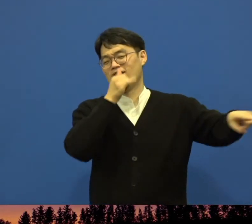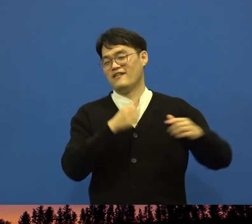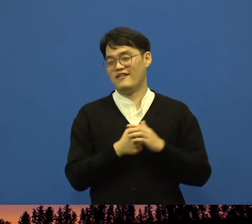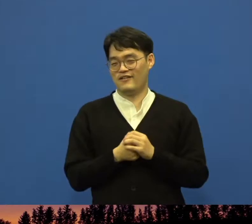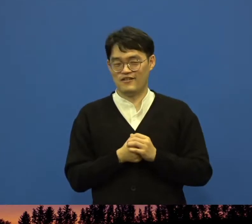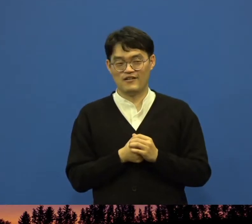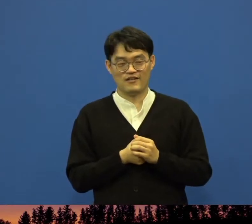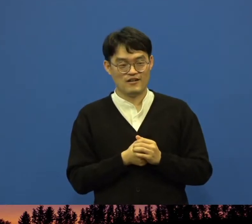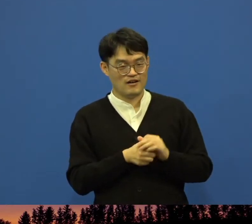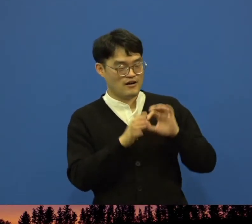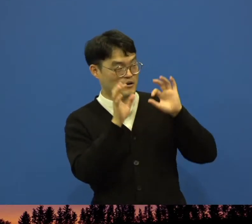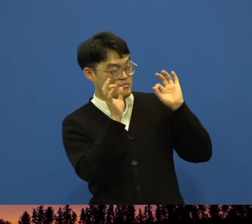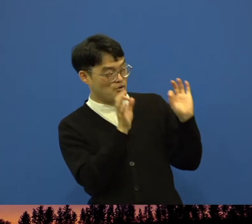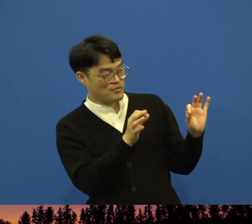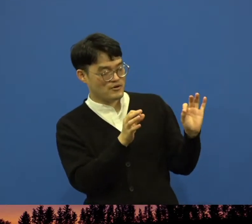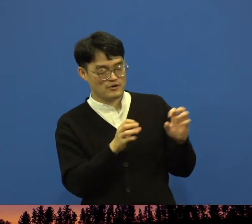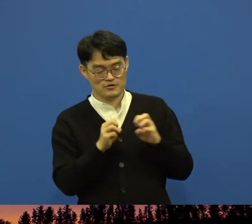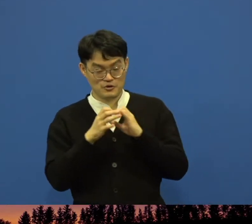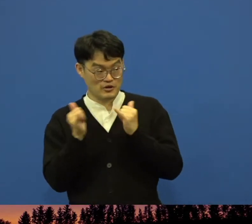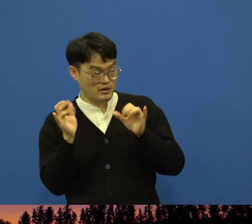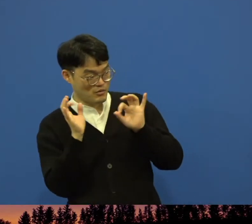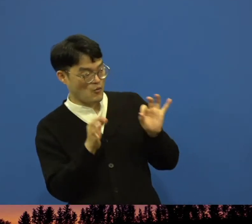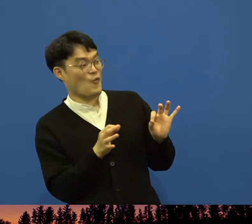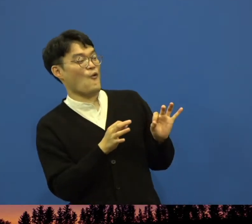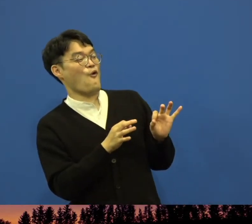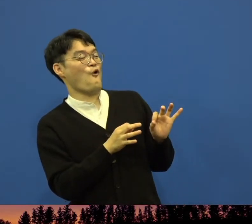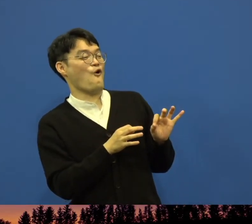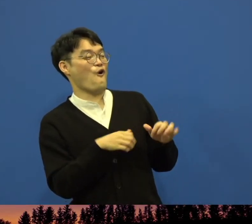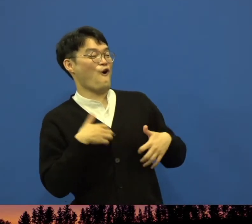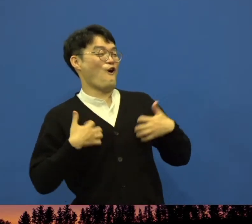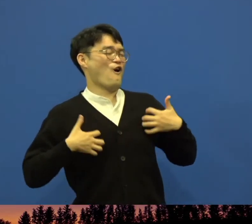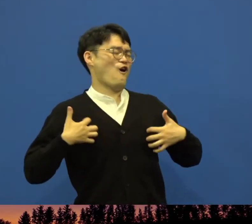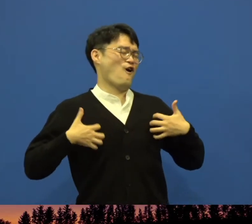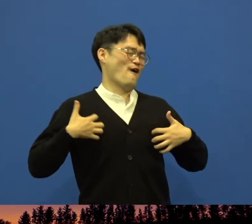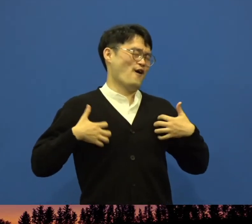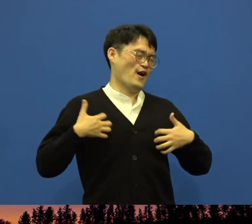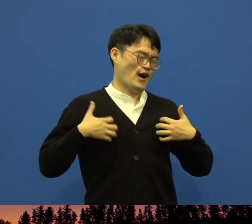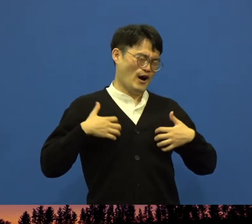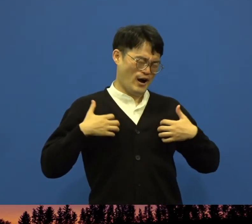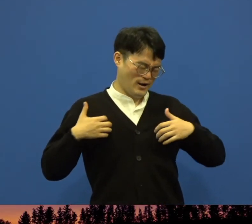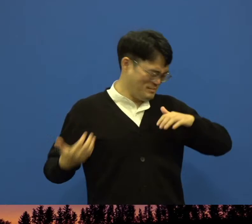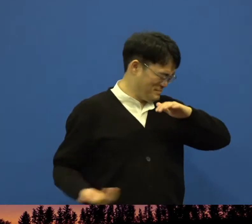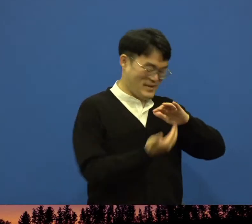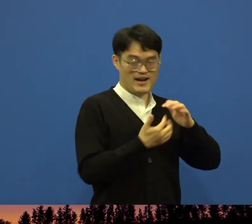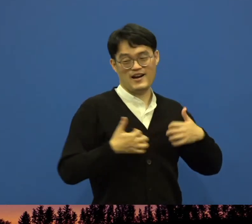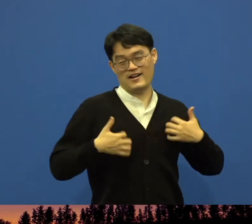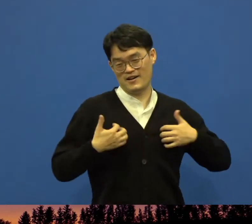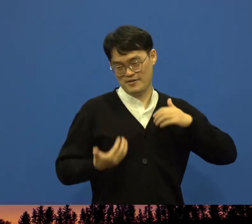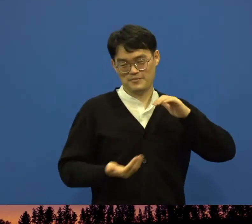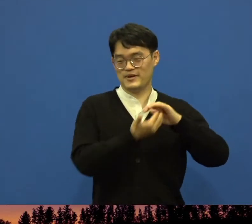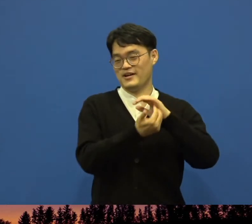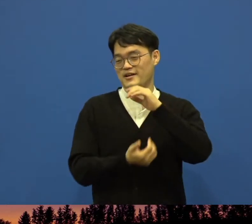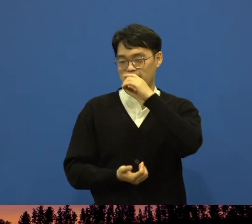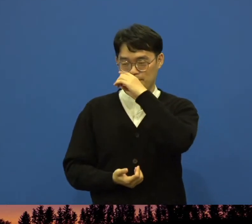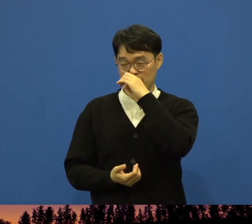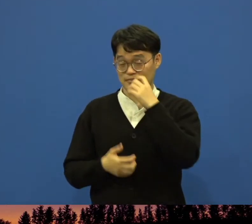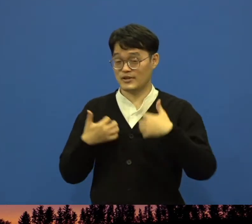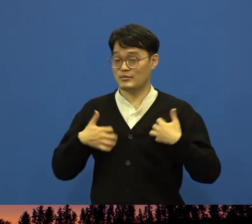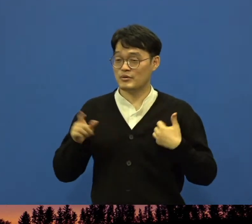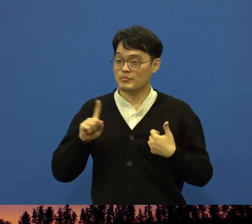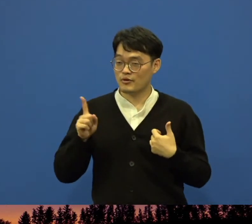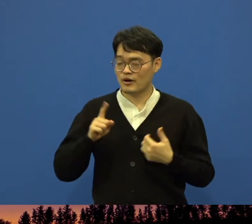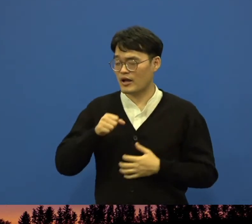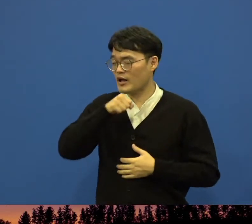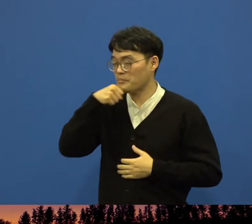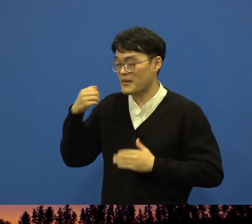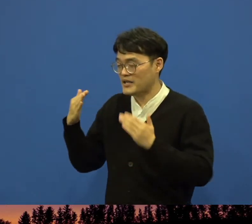그걸 보는 이 선교사님은 미치는 거예요. 미치는 거. 이 미치는 게 뭐예요? 기쁨이 말로 다 할 수 없는 거예요. 이 기쁨은 맛집 가서